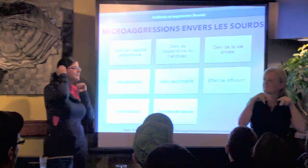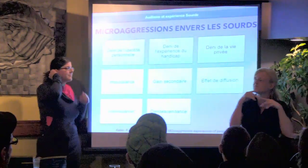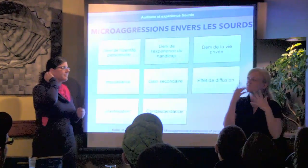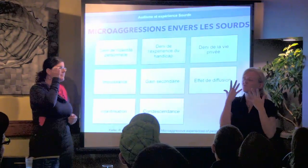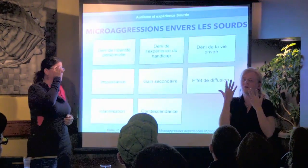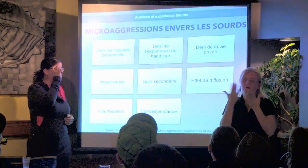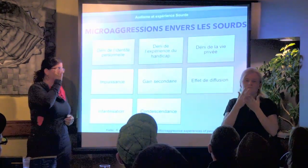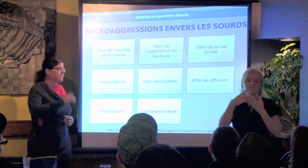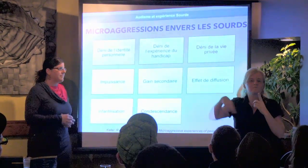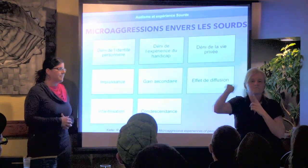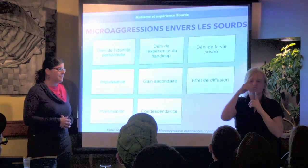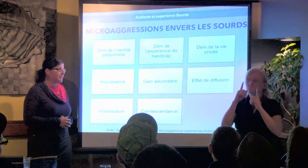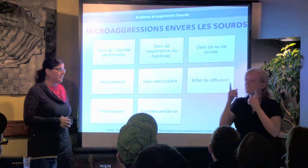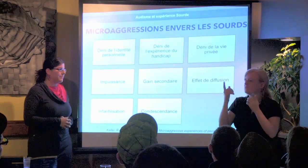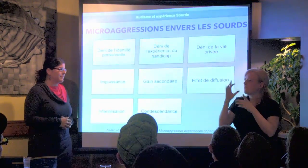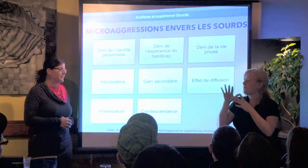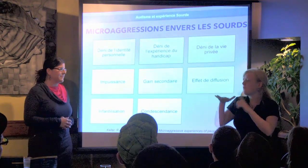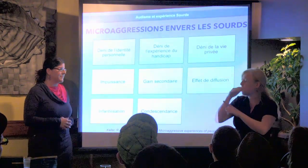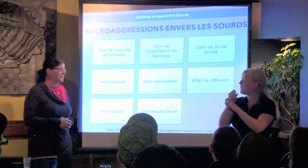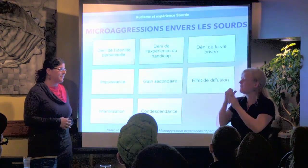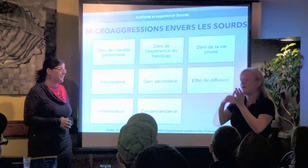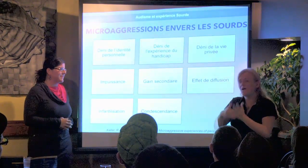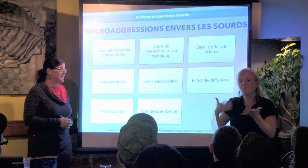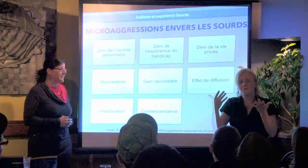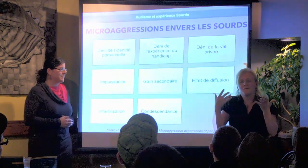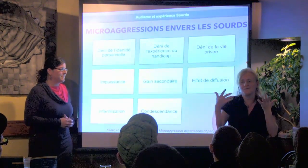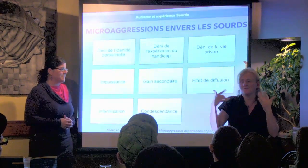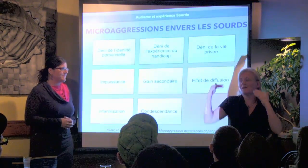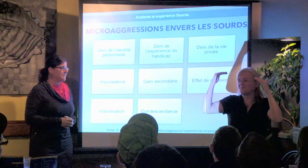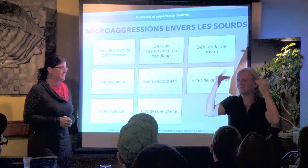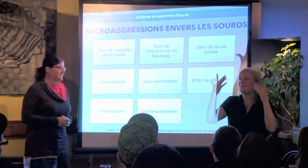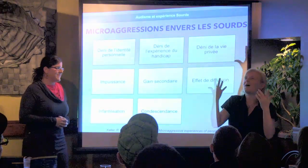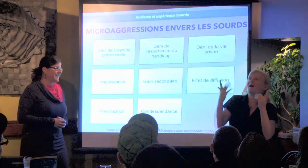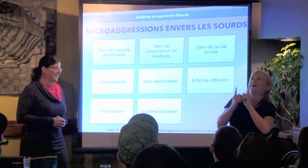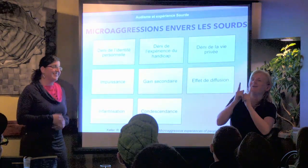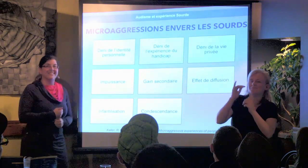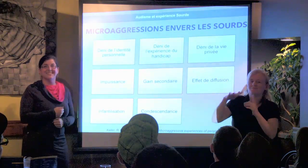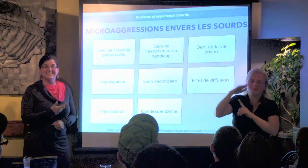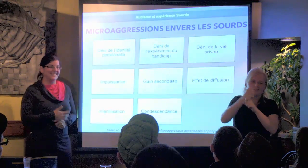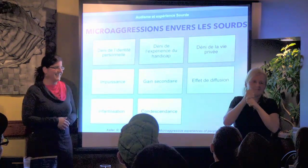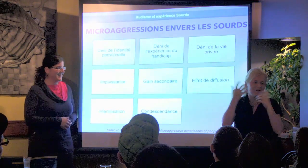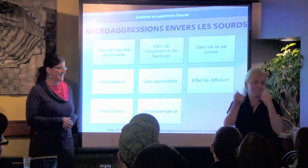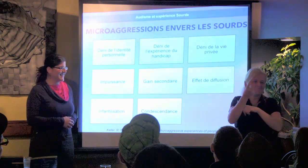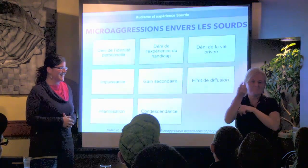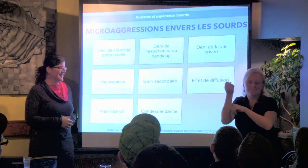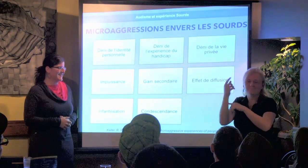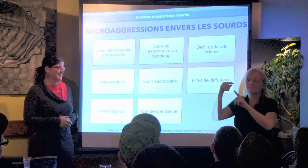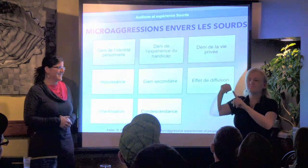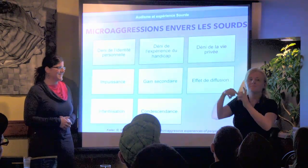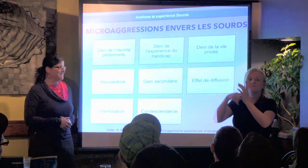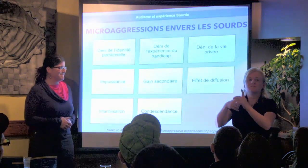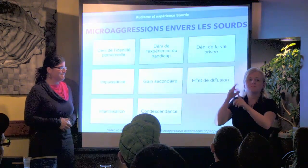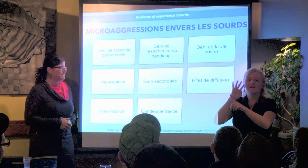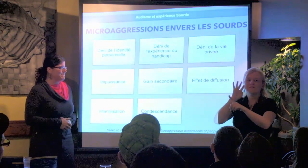exemple. Quand on parle de condescendance, encore dans un milieu de travail, bien, souvent, bien, en